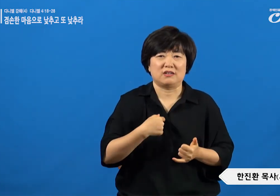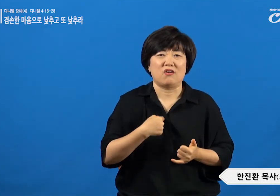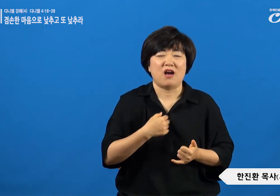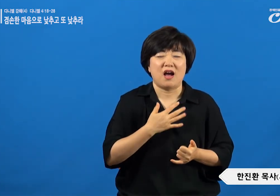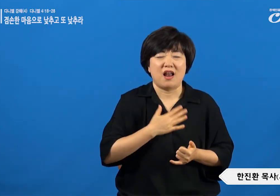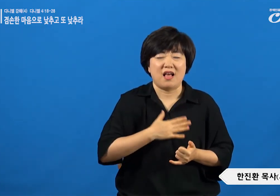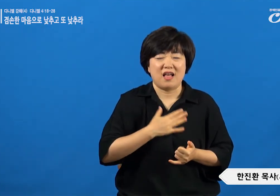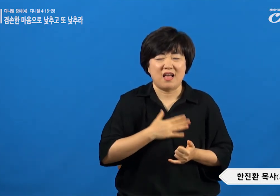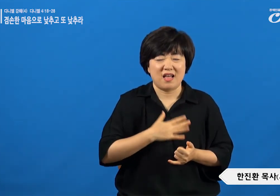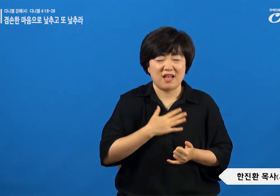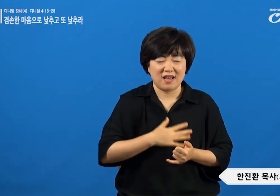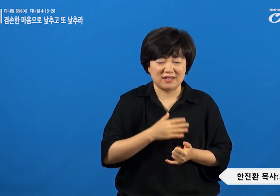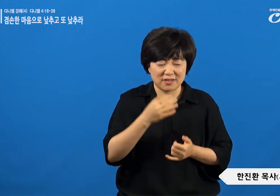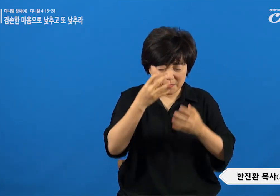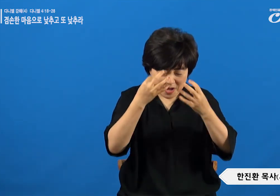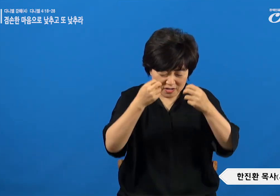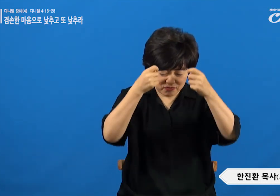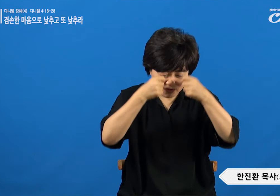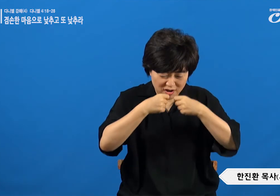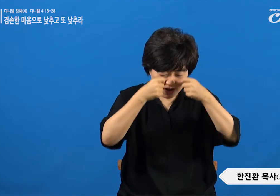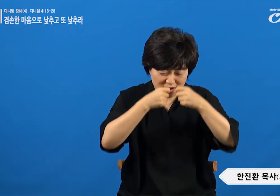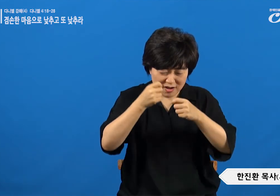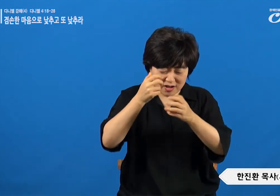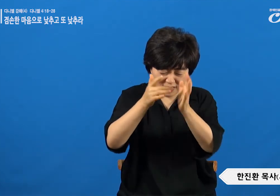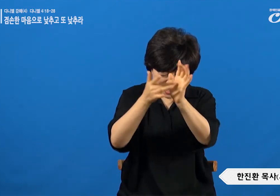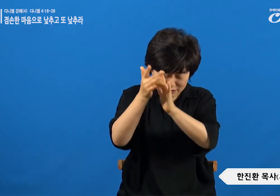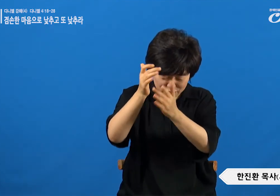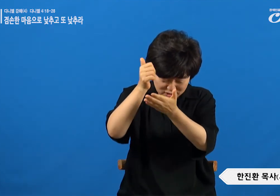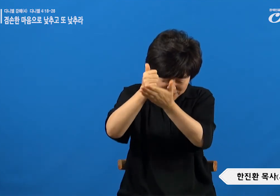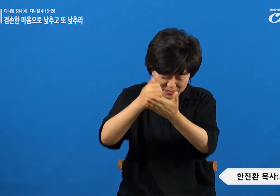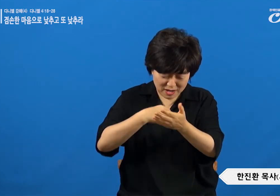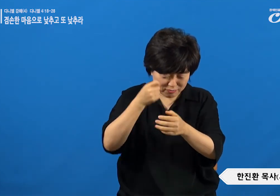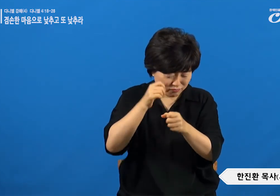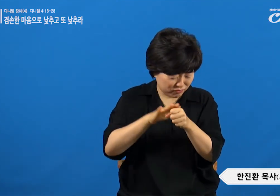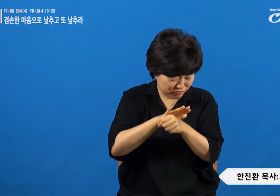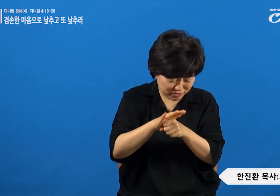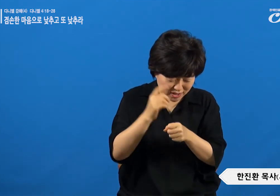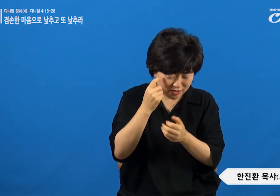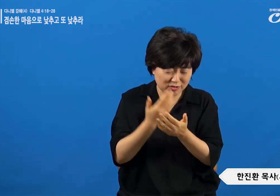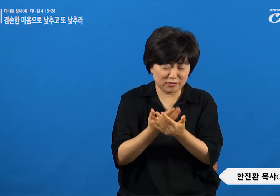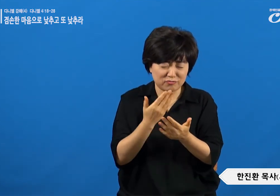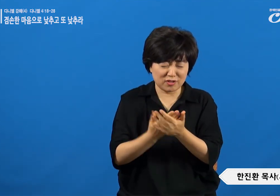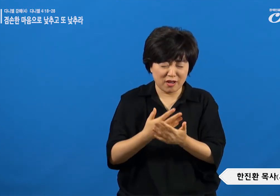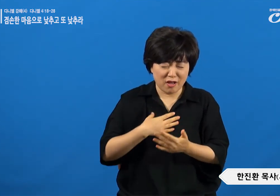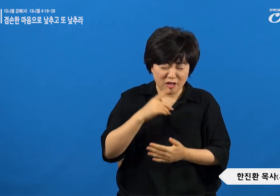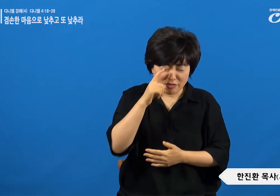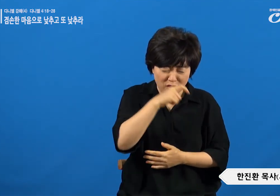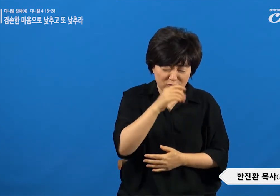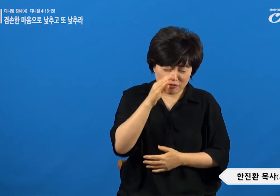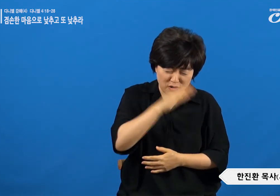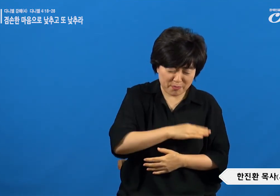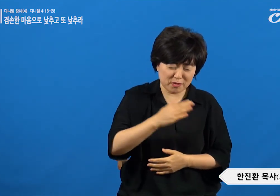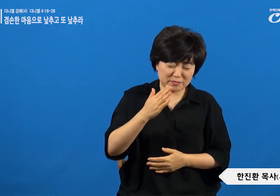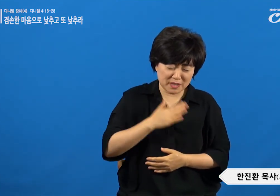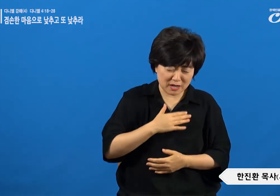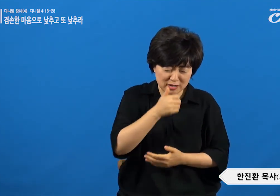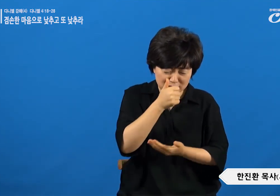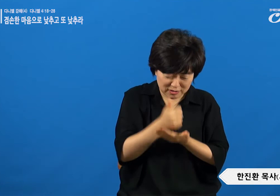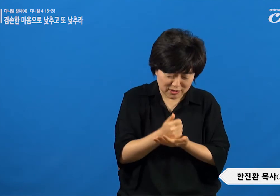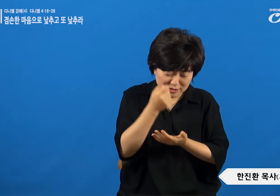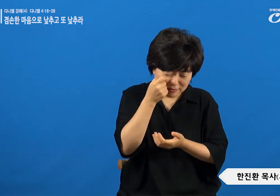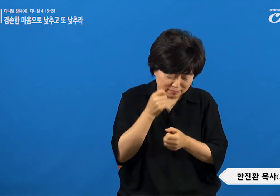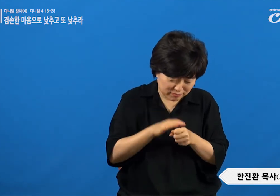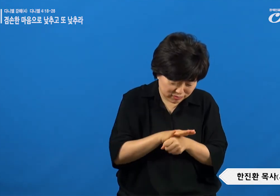많이 울었습니다. 예수님, 저를 불쌍히 여겨주세요. 더럽고 형편없는 저를 불쌍히